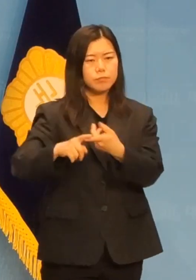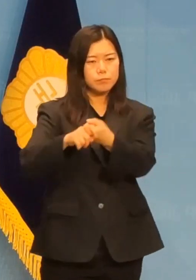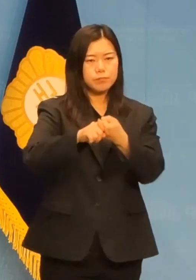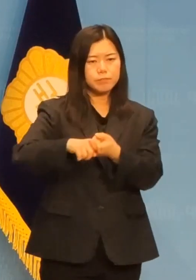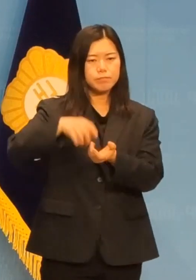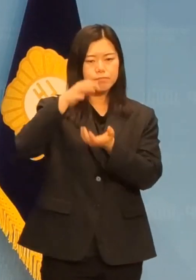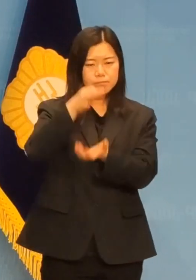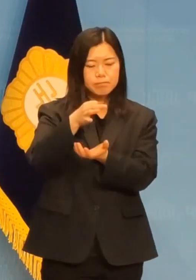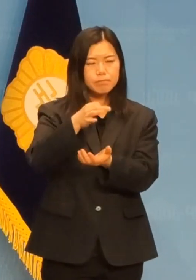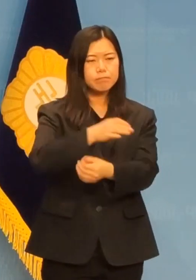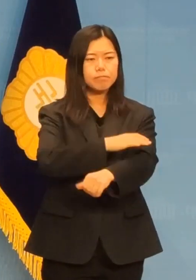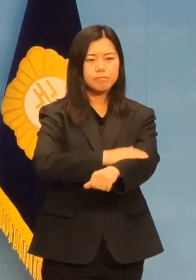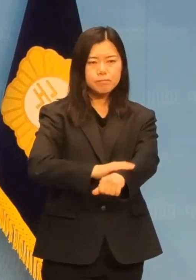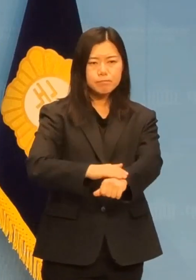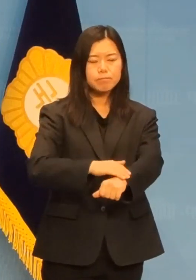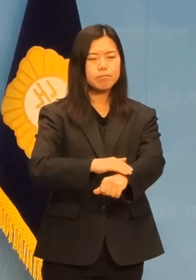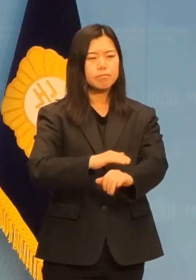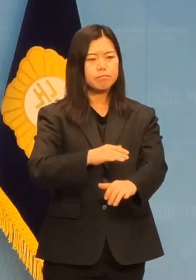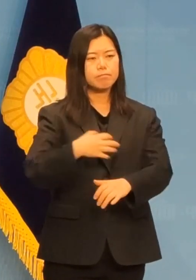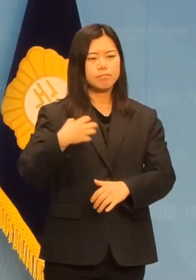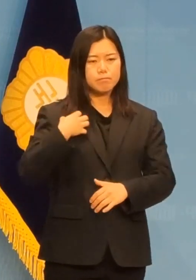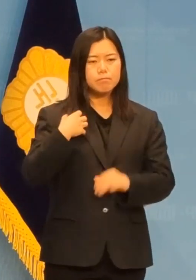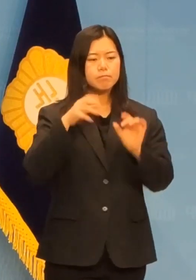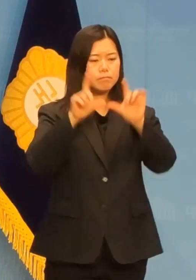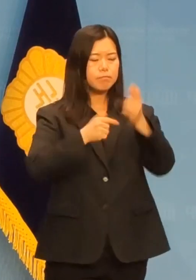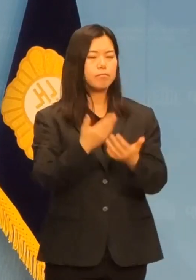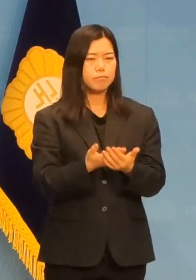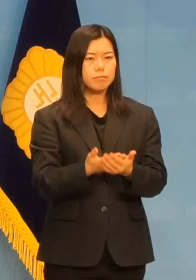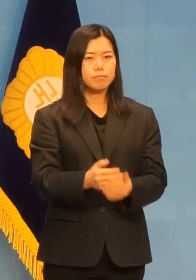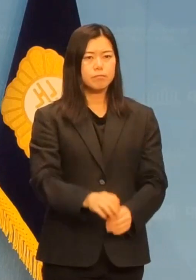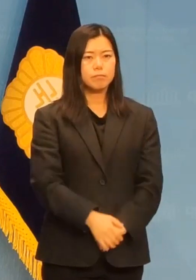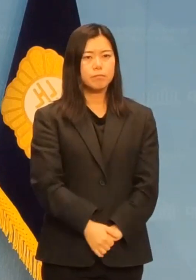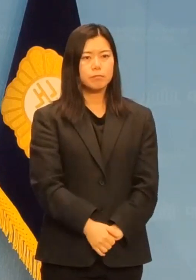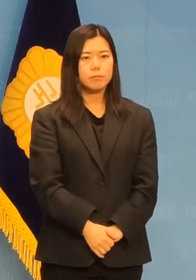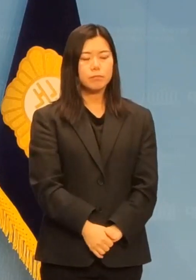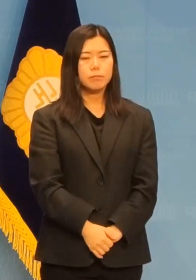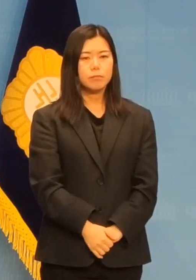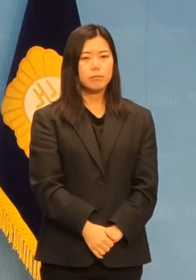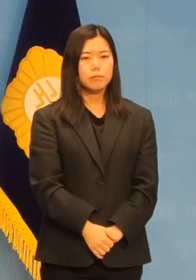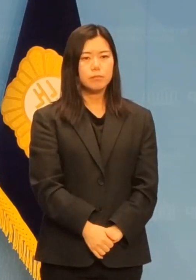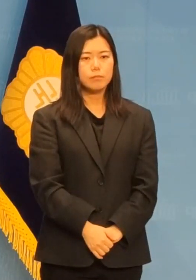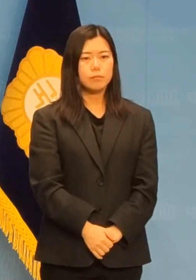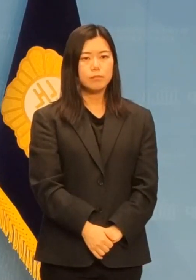존중하는 책임 있는 모습을 보이길 촉구합니다.